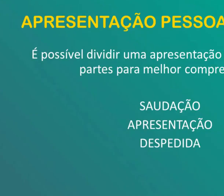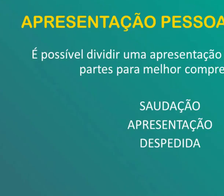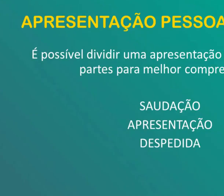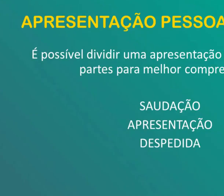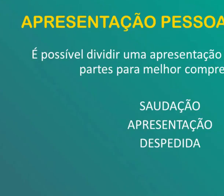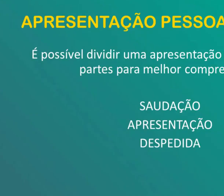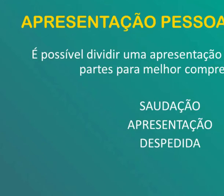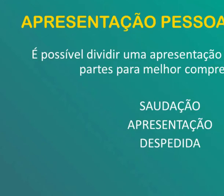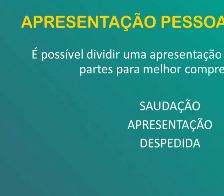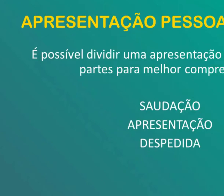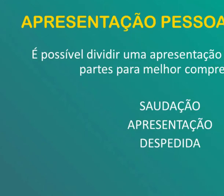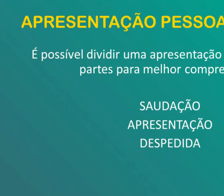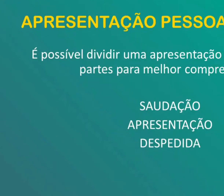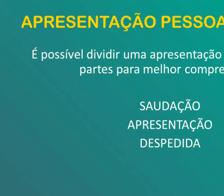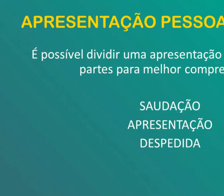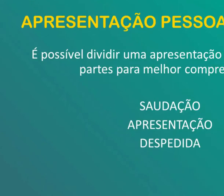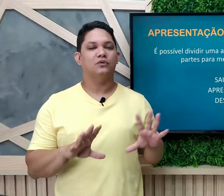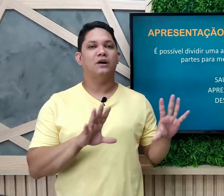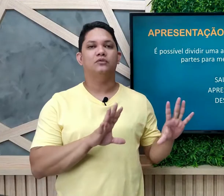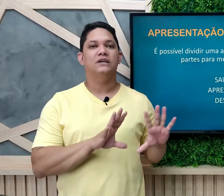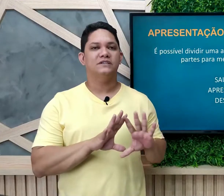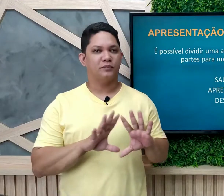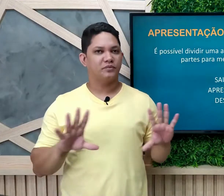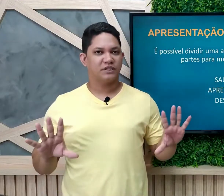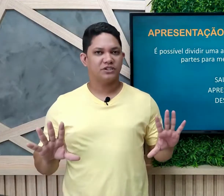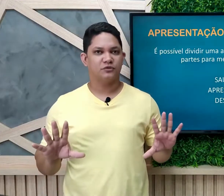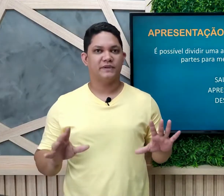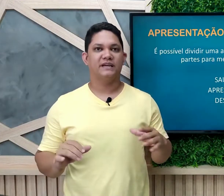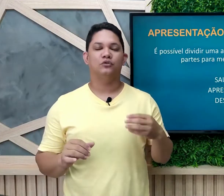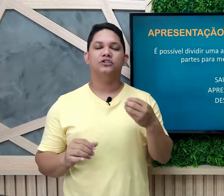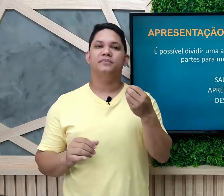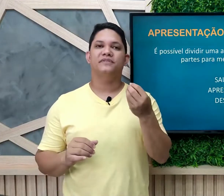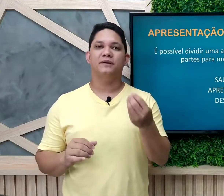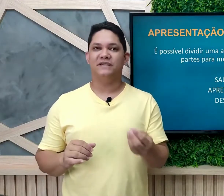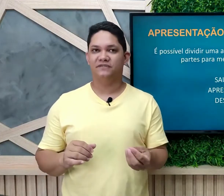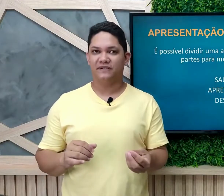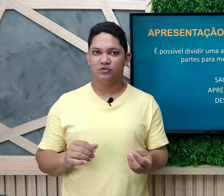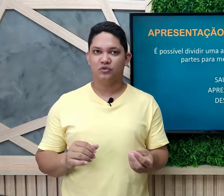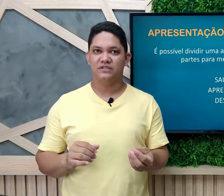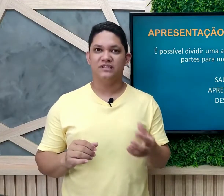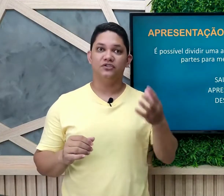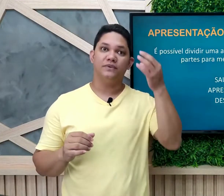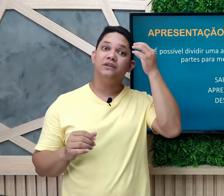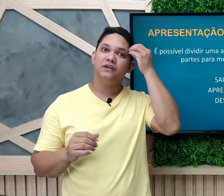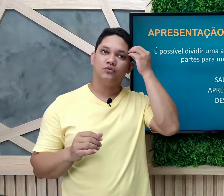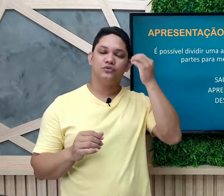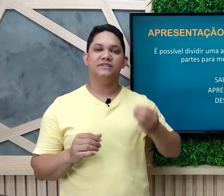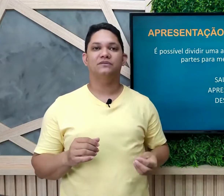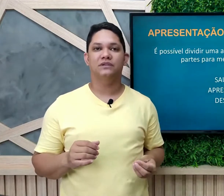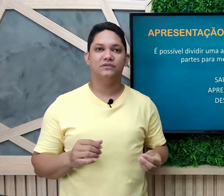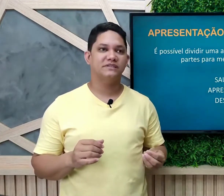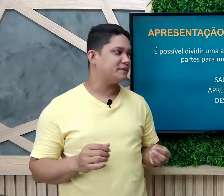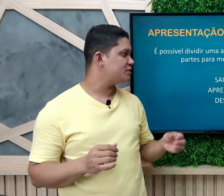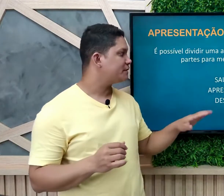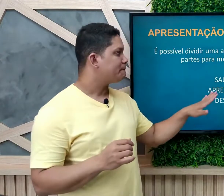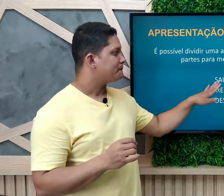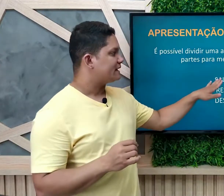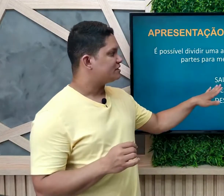vai dividir a nossa apresentação pessoal só por uma questão pedagógica para ficar mais fácil o nosso entendimento e a construção na nossa mente. A gente